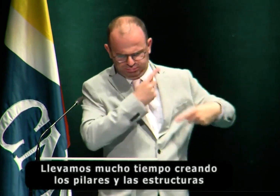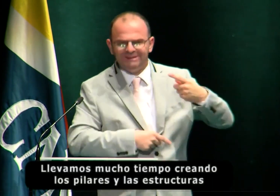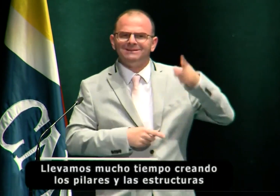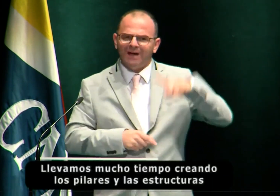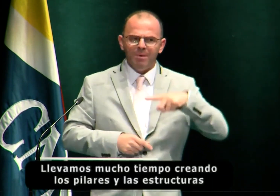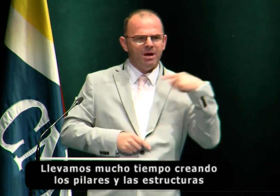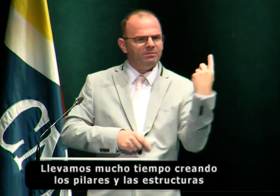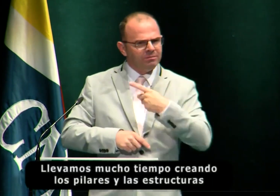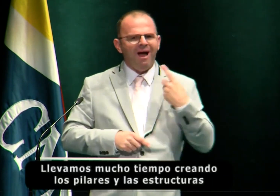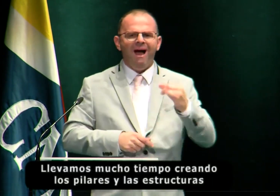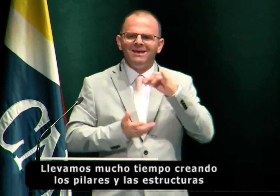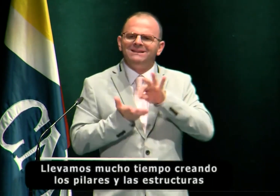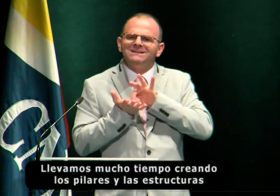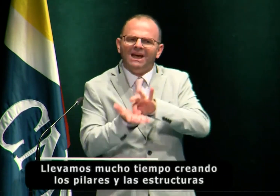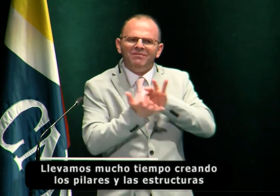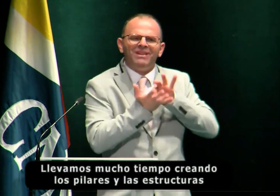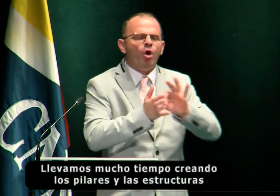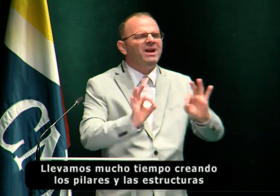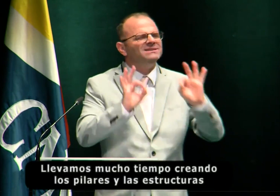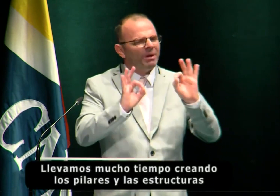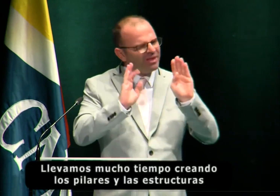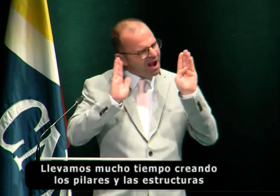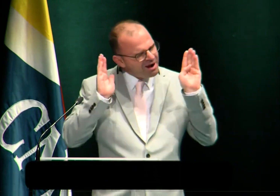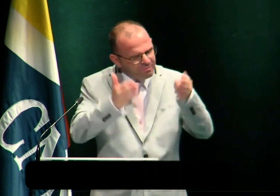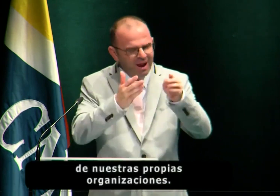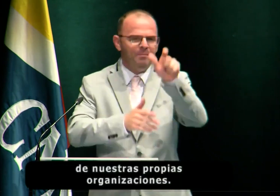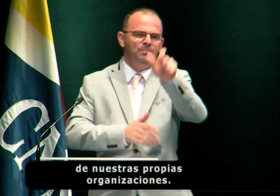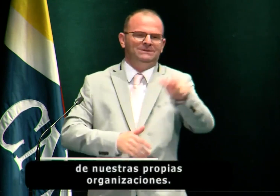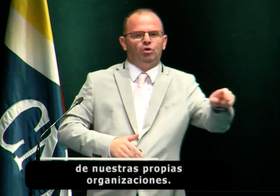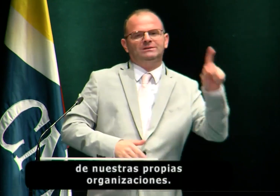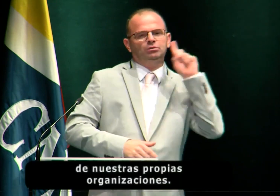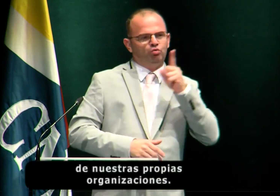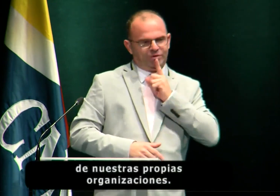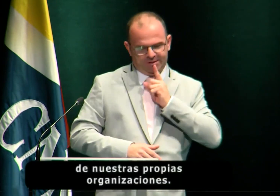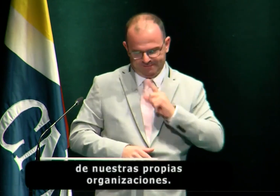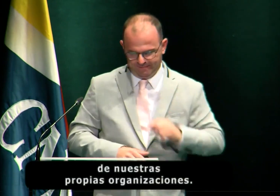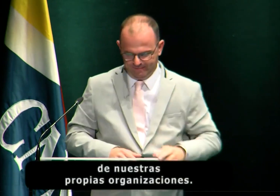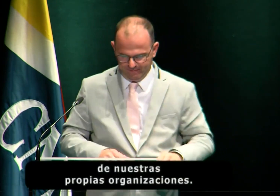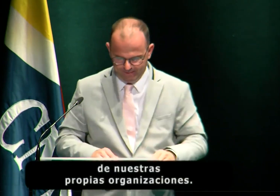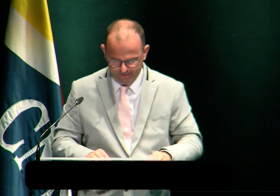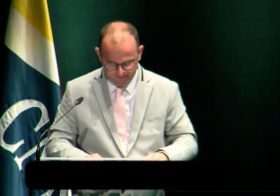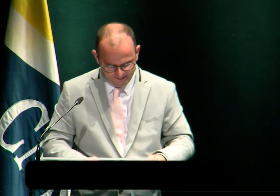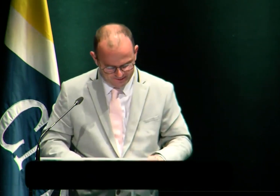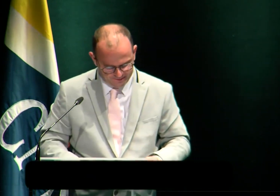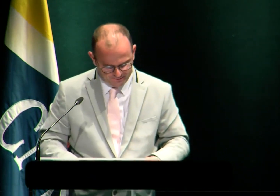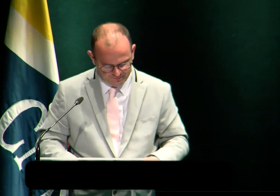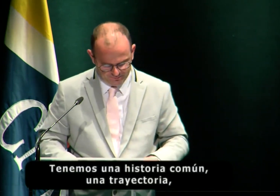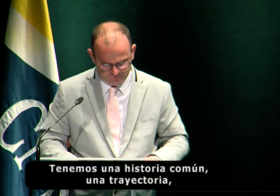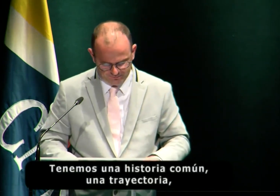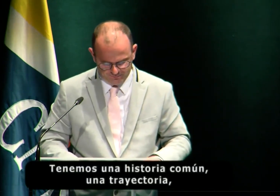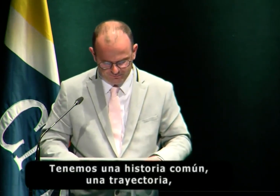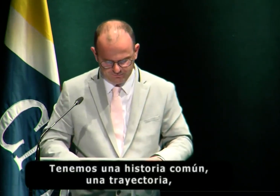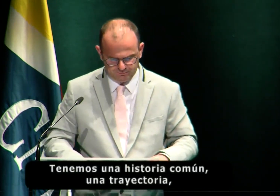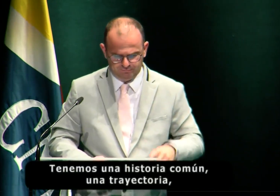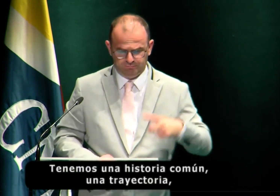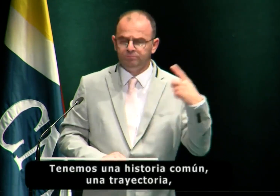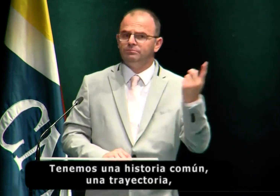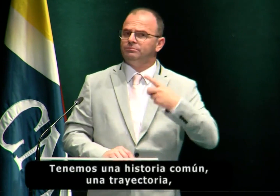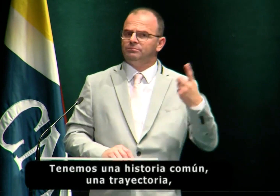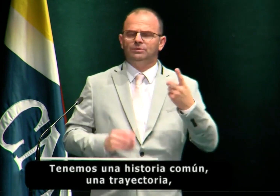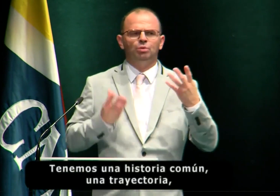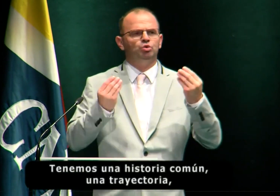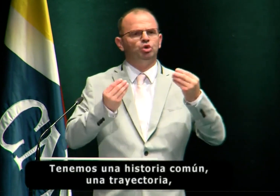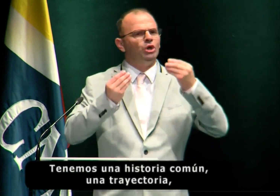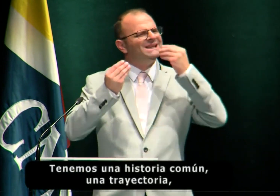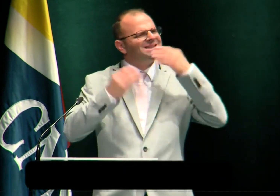Tenemos una historia común, una trayectoria. Somos prestadores de servicios para las personas sordas.